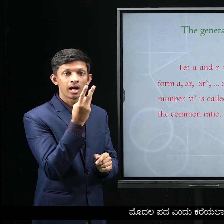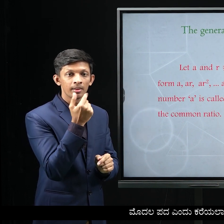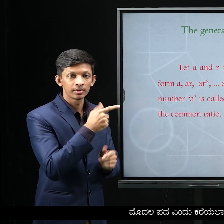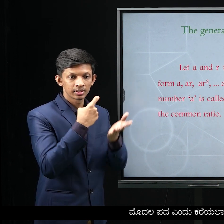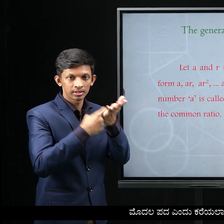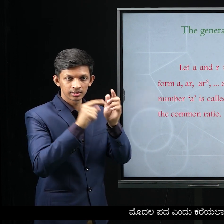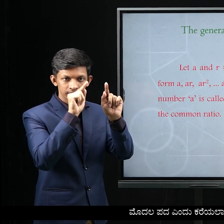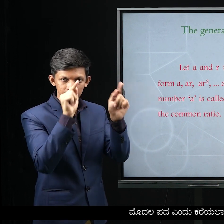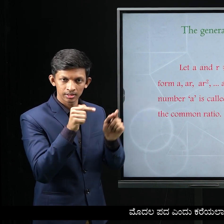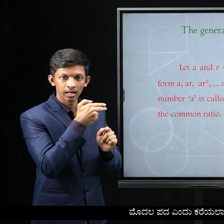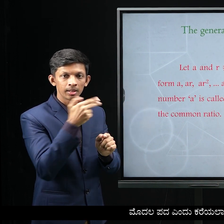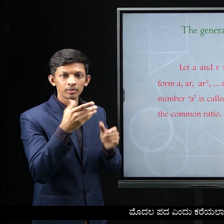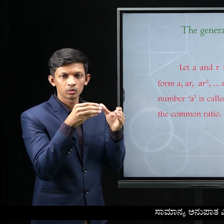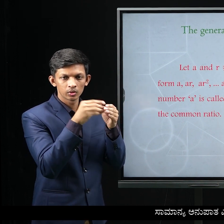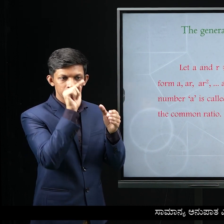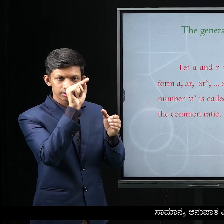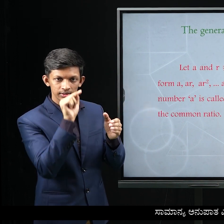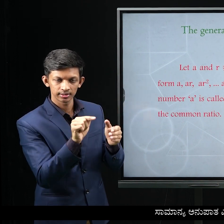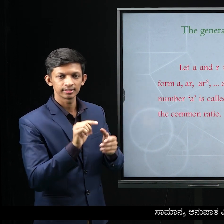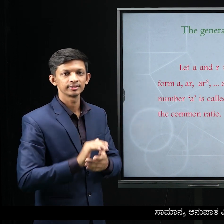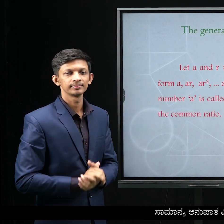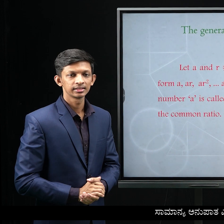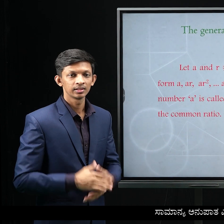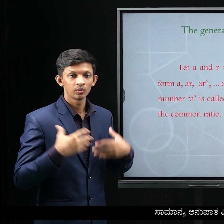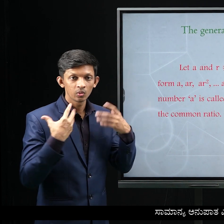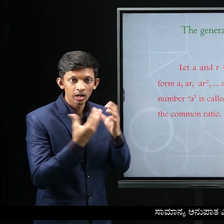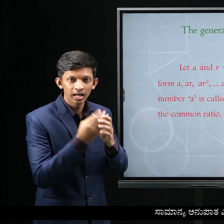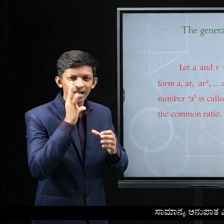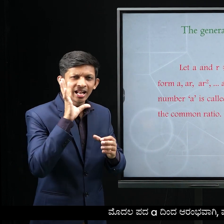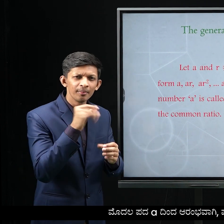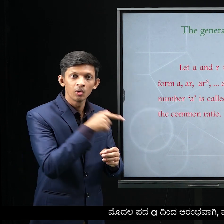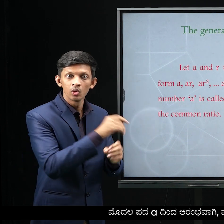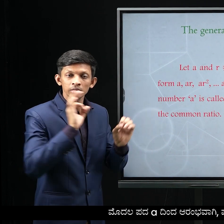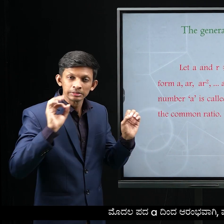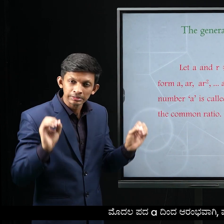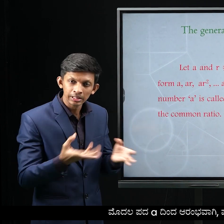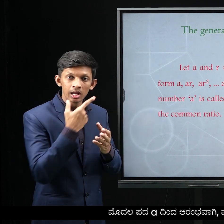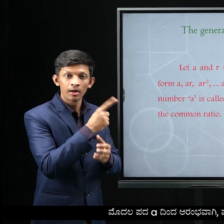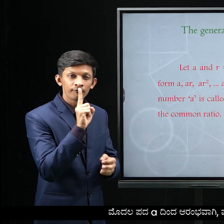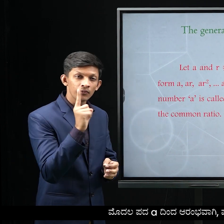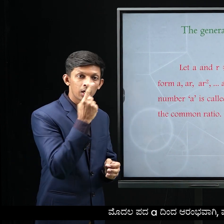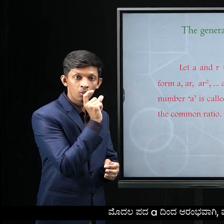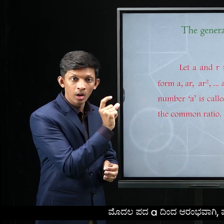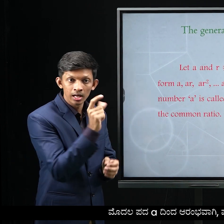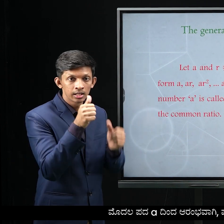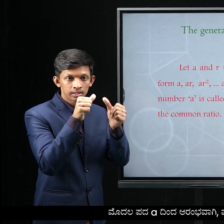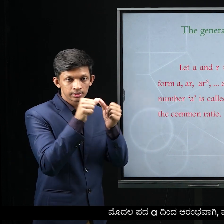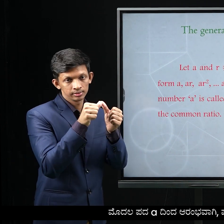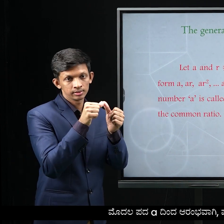r ಸಂಖ್ಯೆಯನ್ನು ಸಾಮಾನ್ಯ ಅನುಪಾತ ಎಂದು ಕರೆಯಲಾಗುತ್ತದೆ. ಮೊದಲ ಪದ a ದಿಂದ ಆರಂಭವಾಗಿ